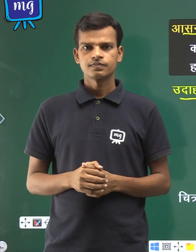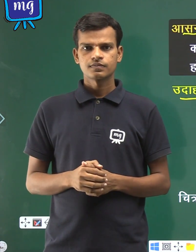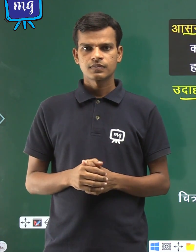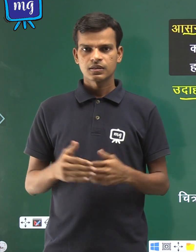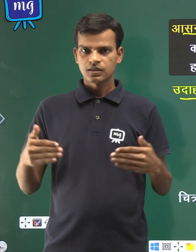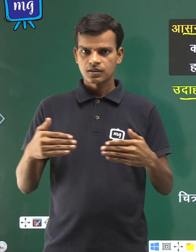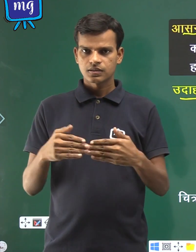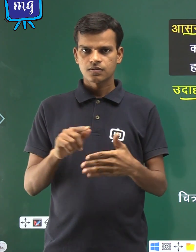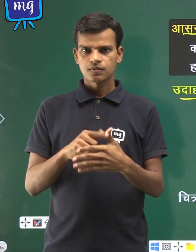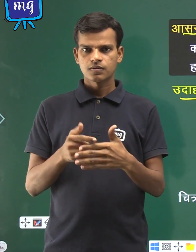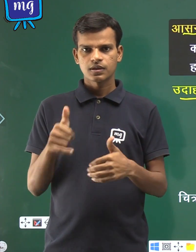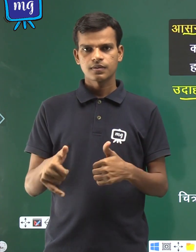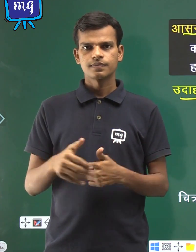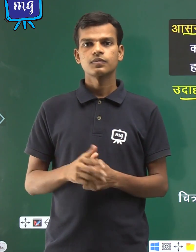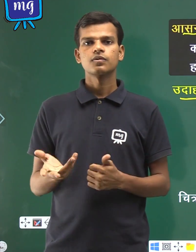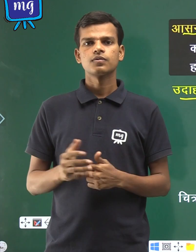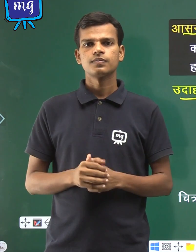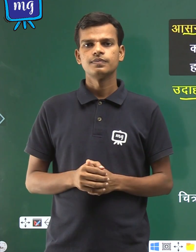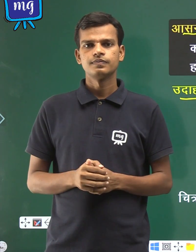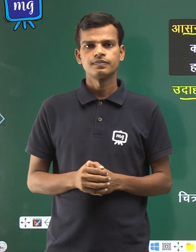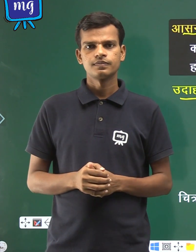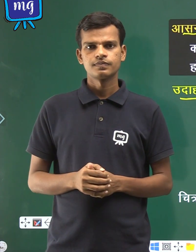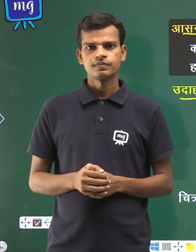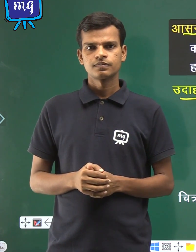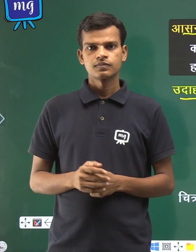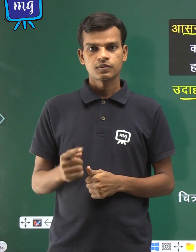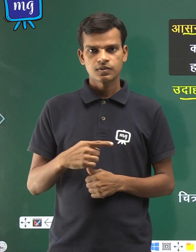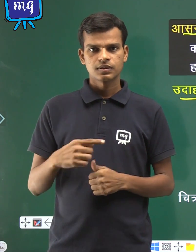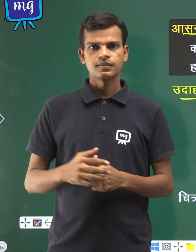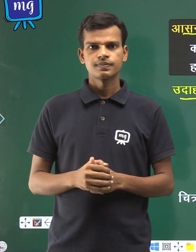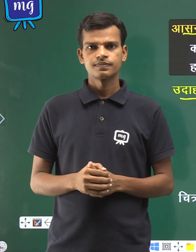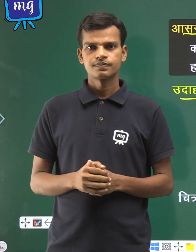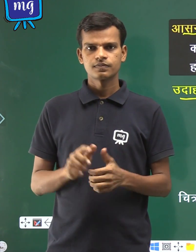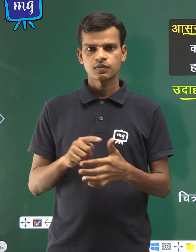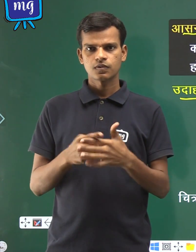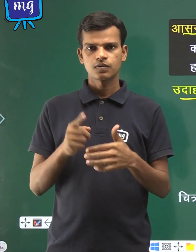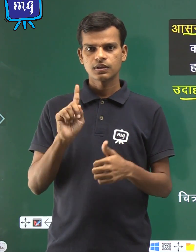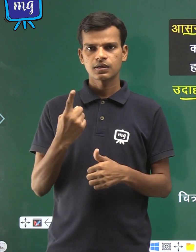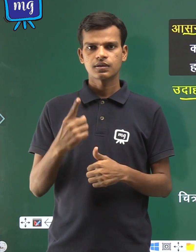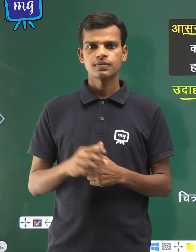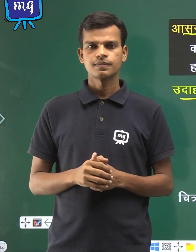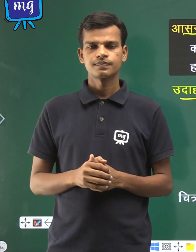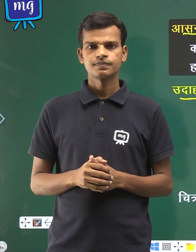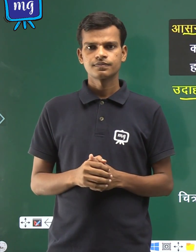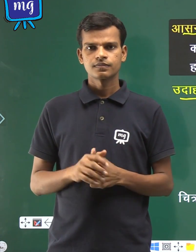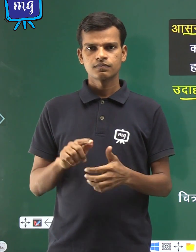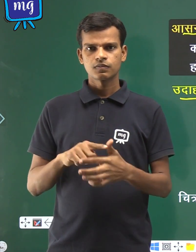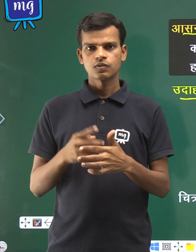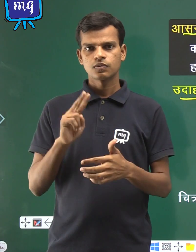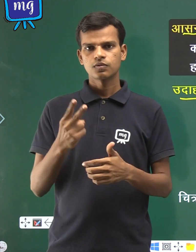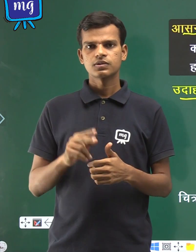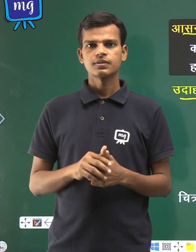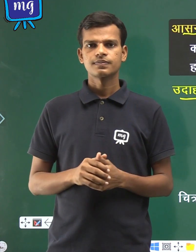आसन कोण है। क्यों? क्योंकि कोण 1 कोण 2